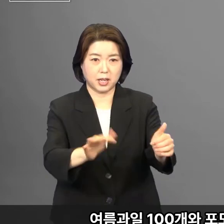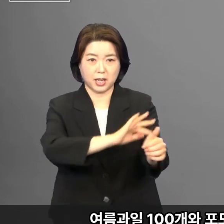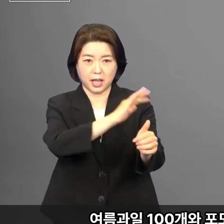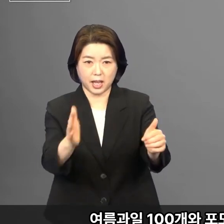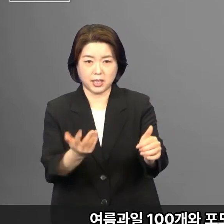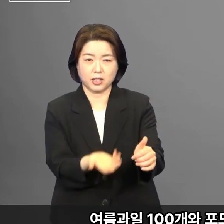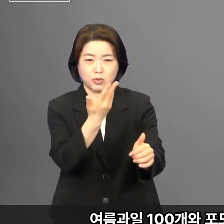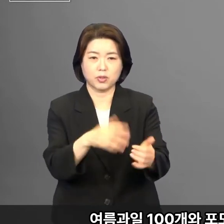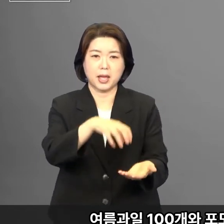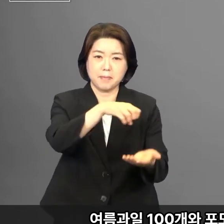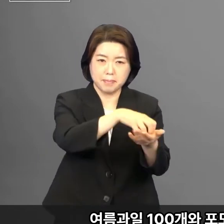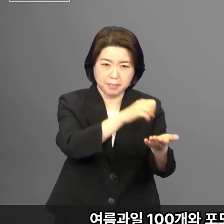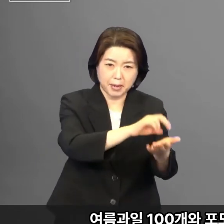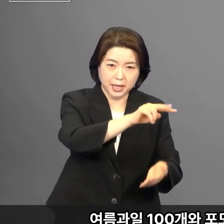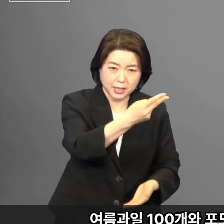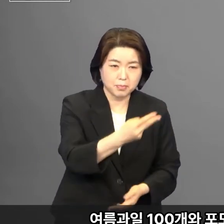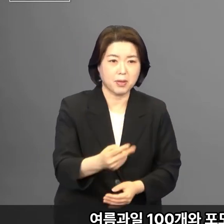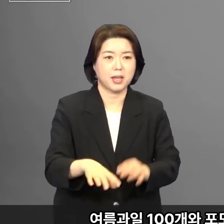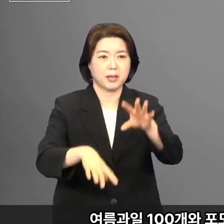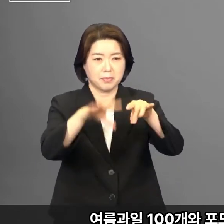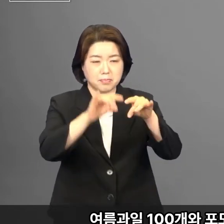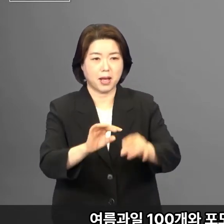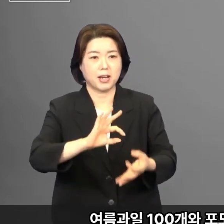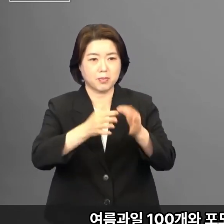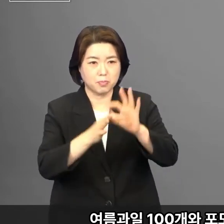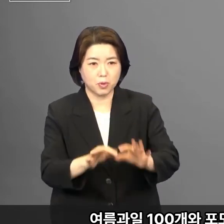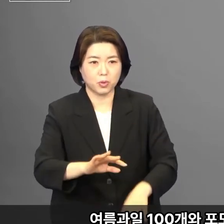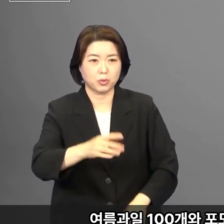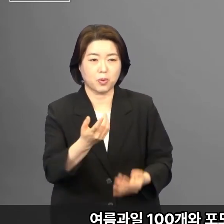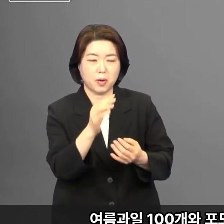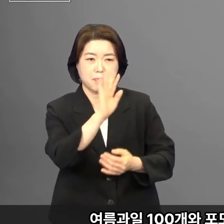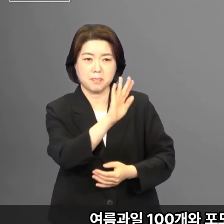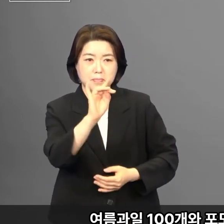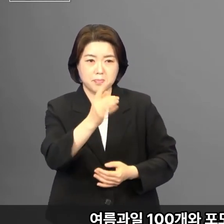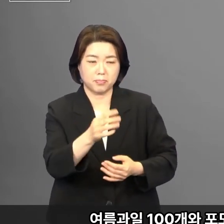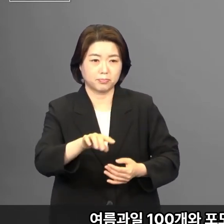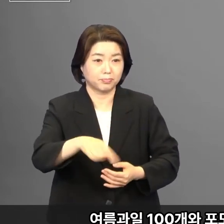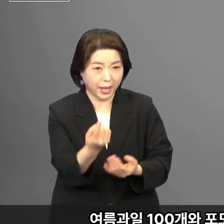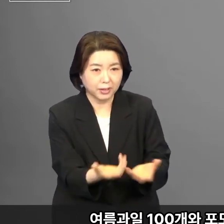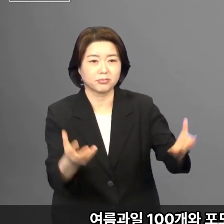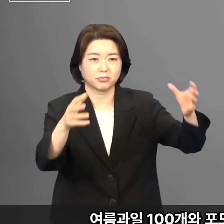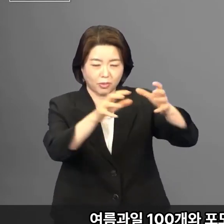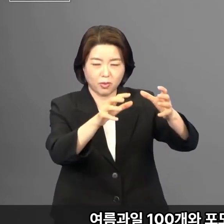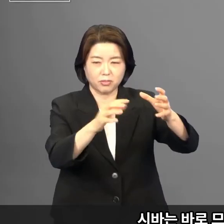100덩이와 여름과일 100개와 포도주 한 가죽 부대를 싣고 왔다.